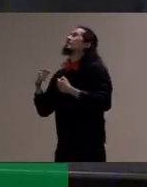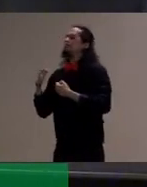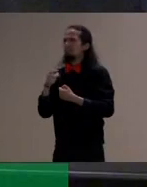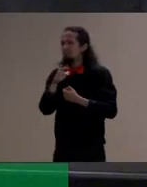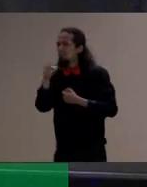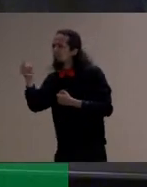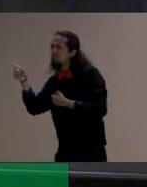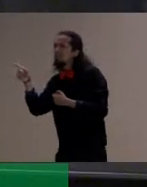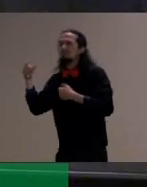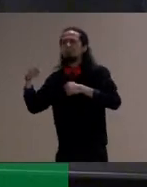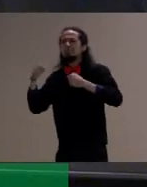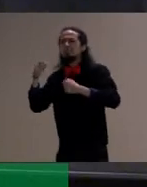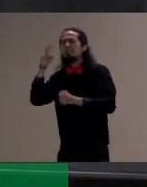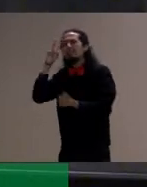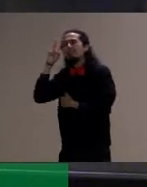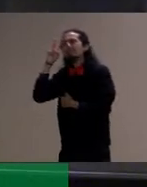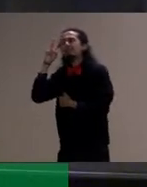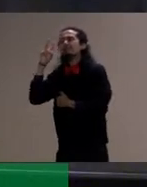ser forte